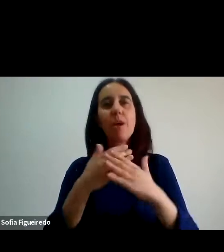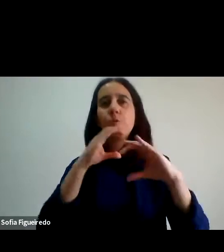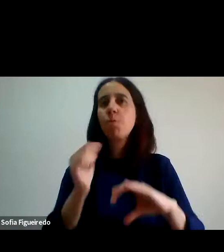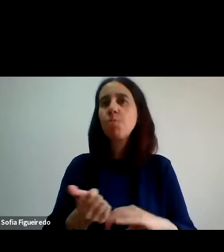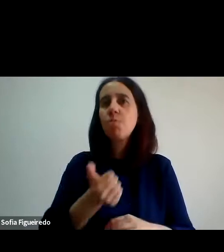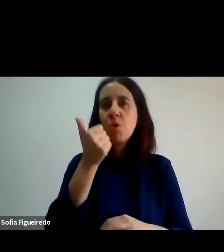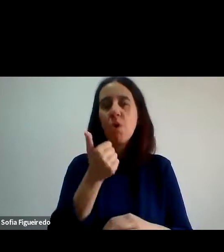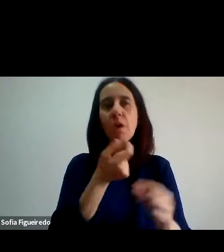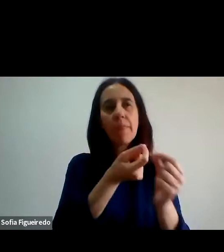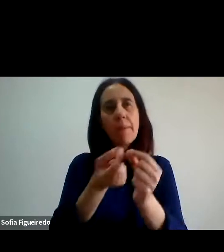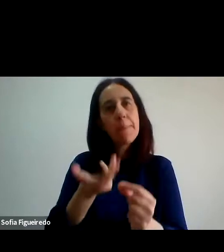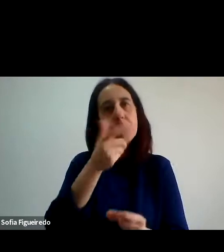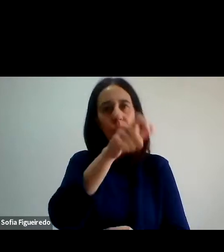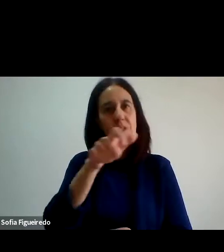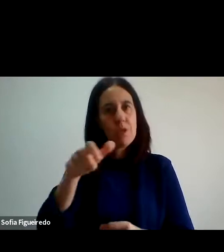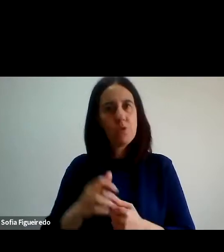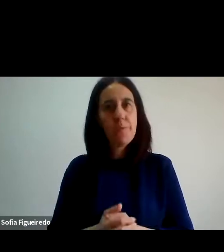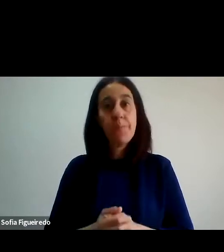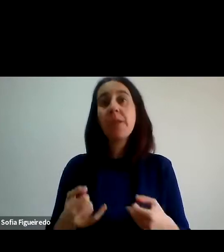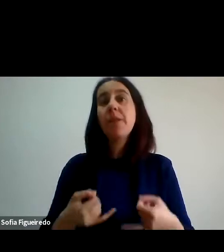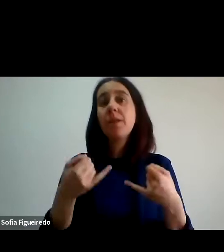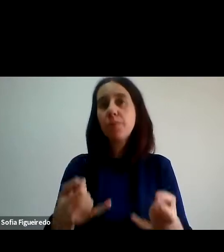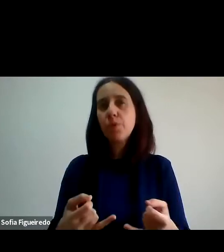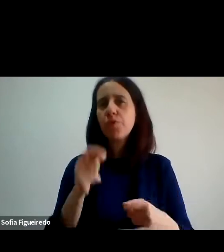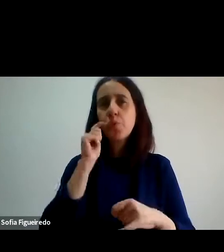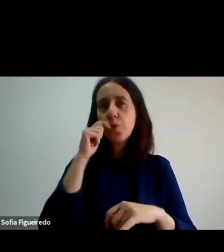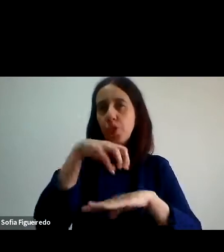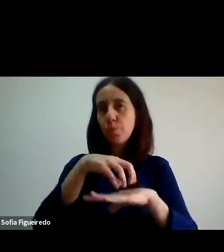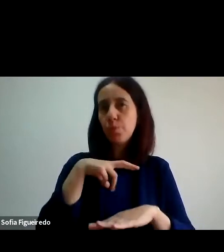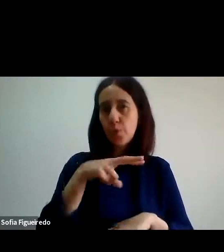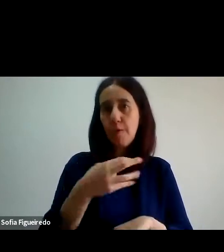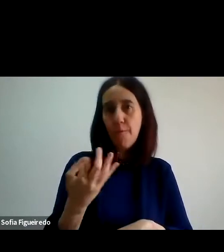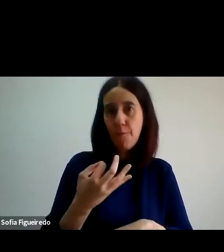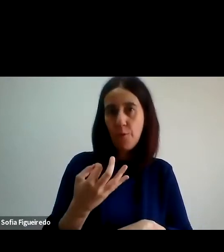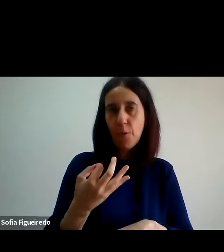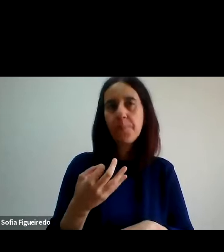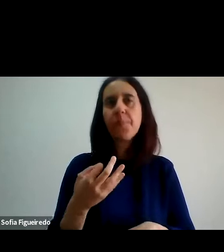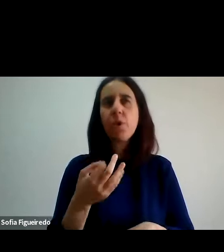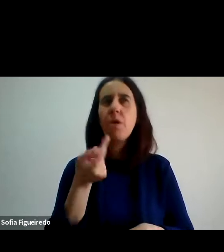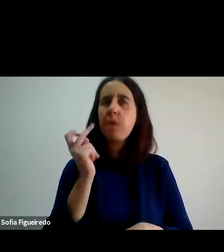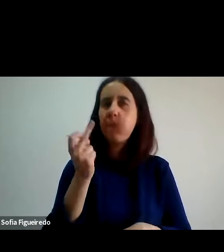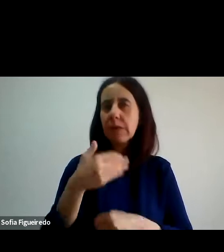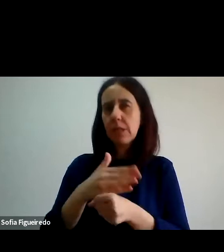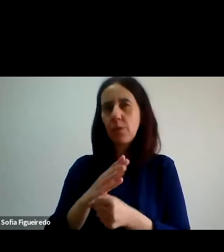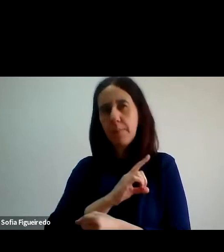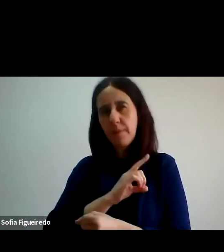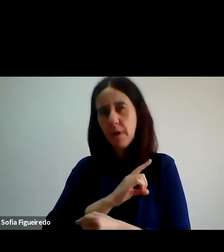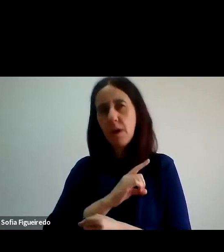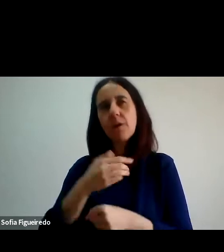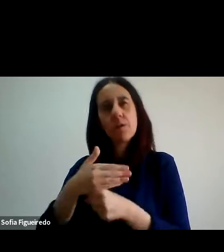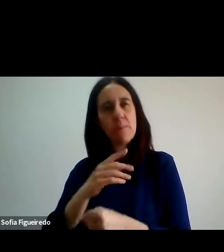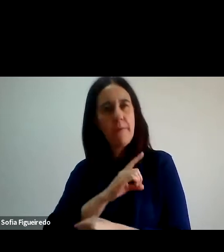mais proximidade dos cidadãos. Depois passei ainda pelo Turismo Portugal, estive uns anos no setor privado, passei pelo setor